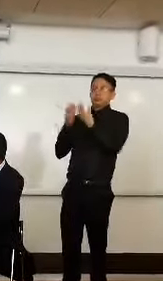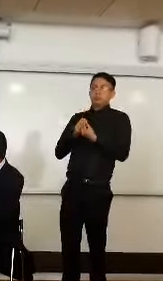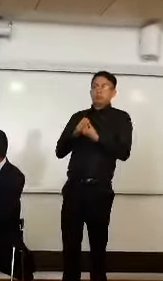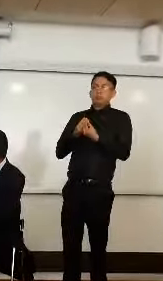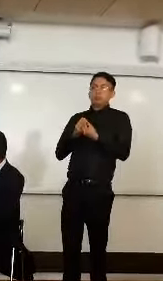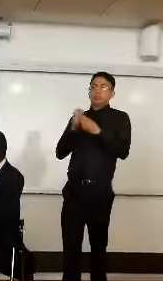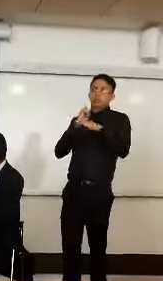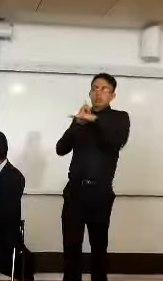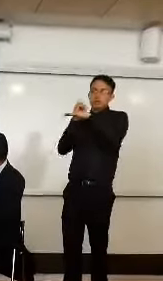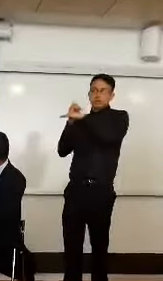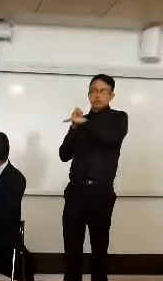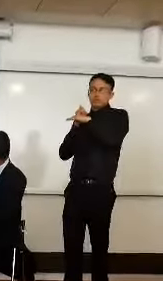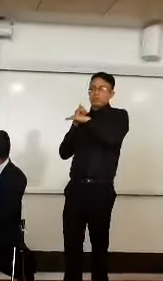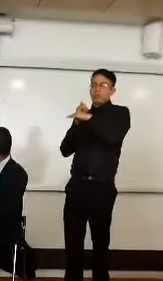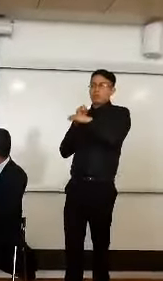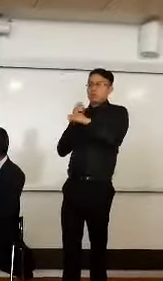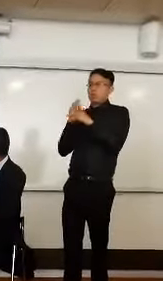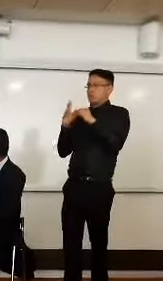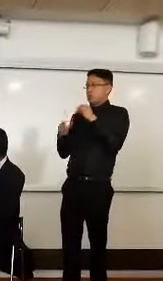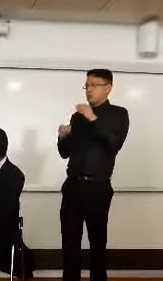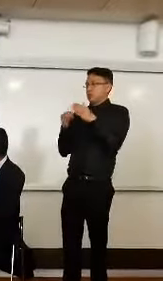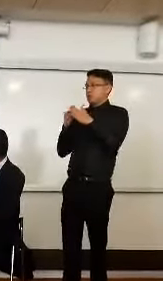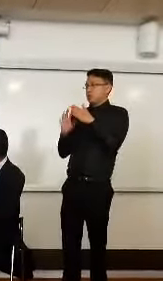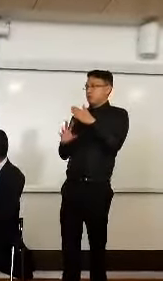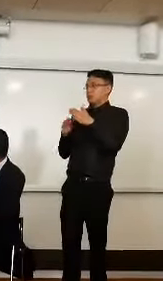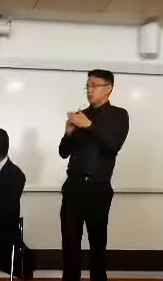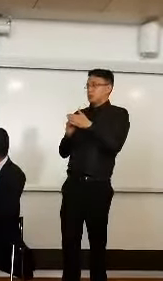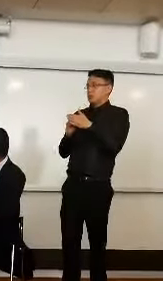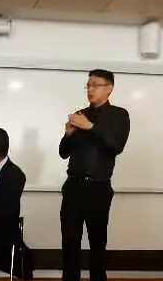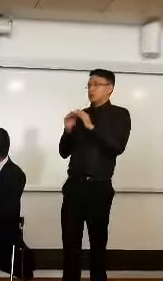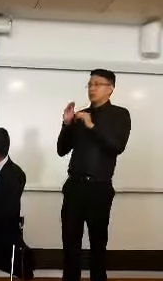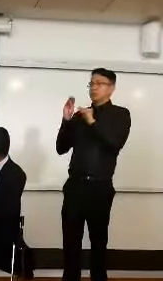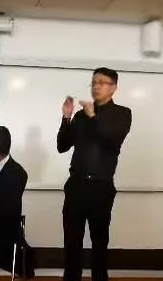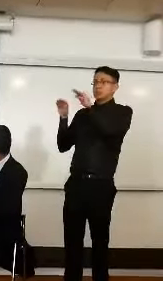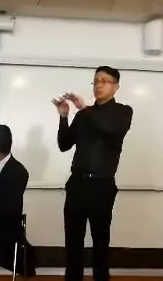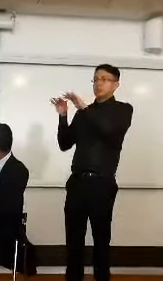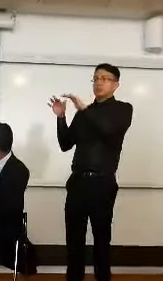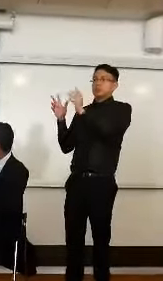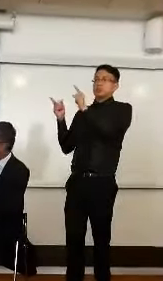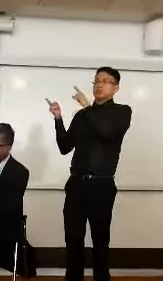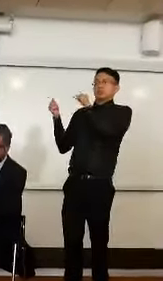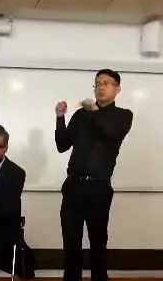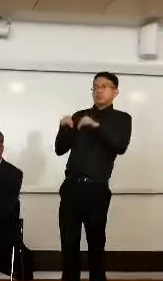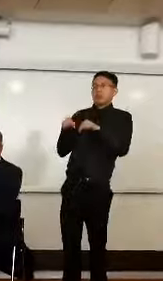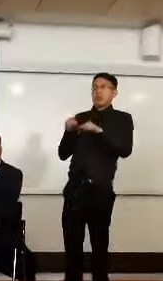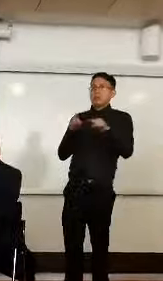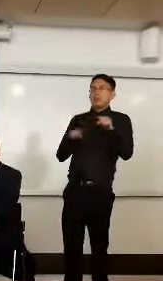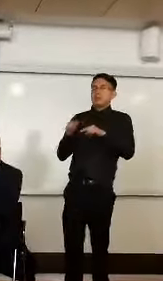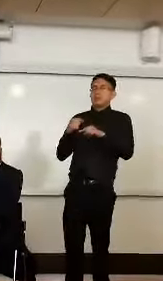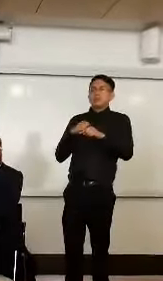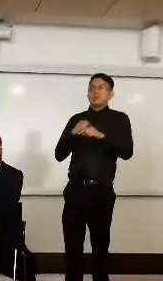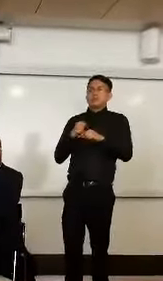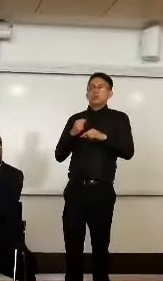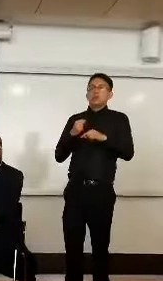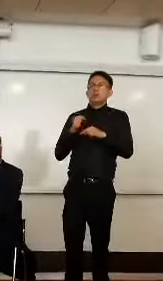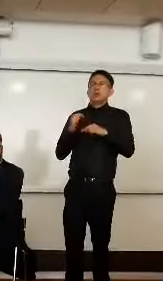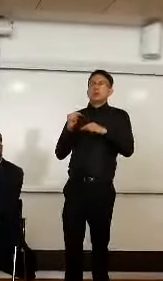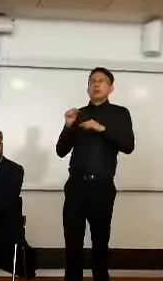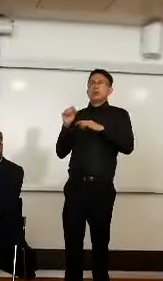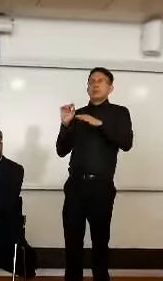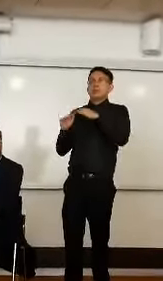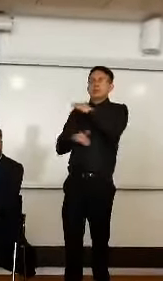de la institucionalidad, lo que pasa es que no participaron en la convocatoria, pero se invitó también al Ministerio de